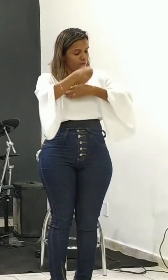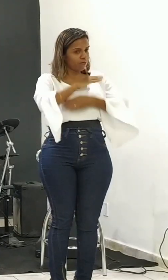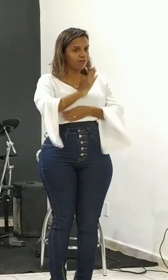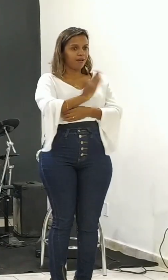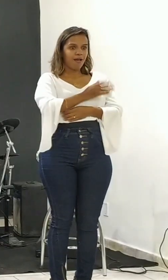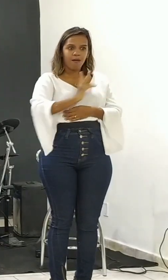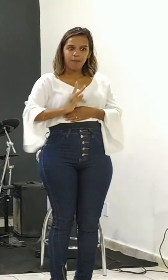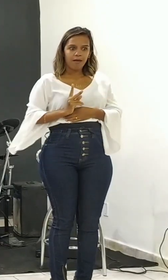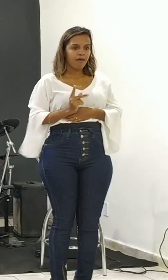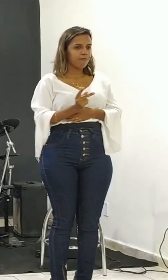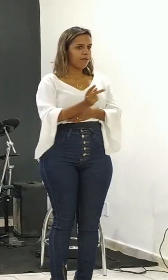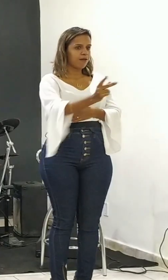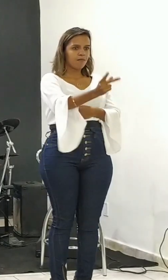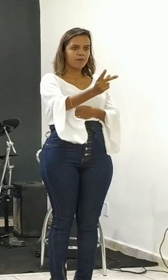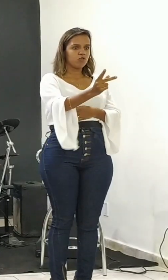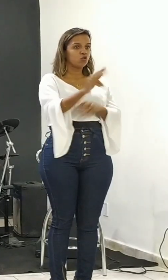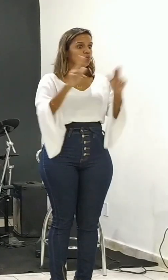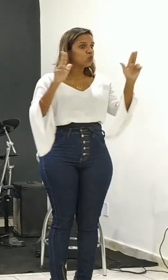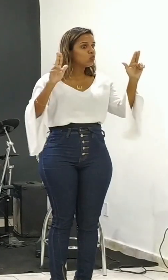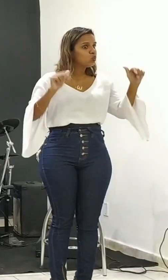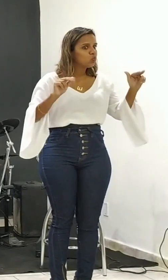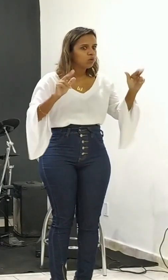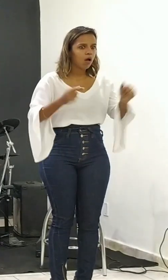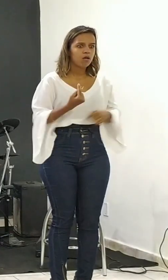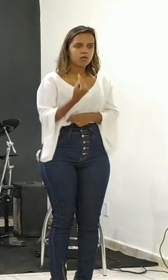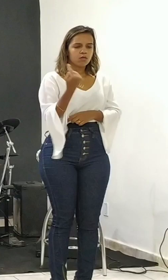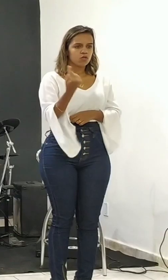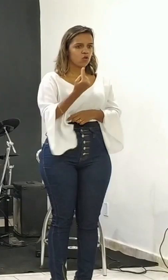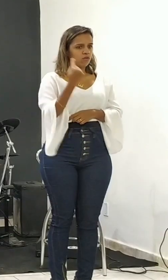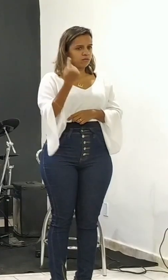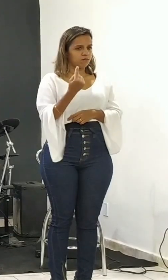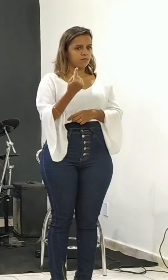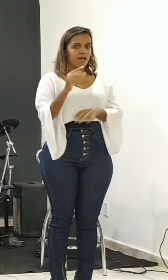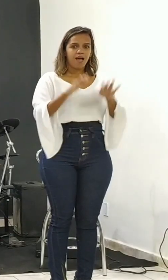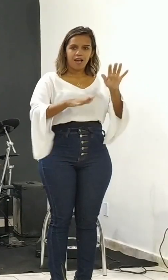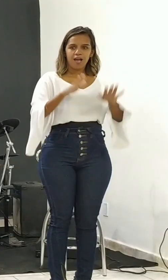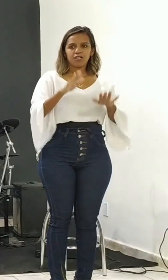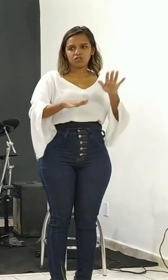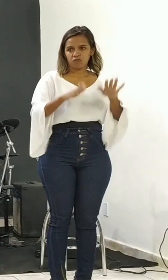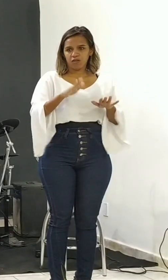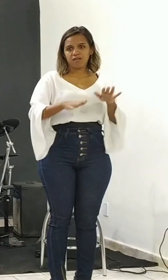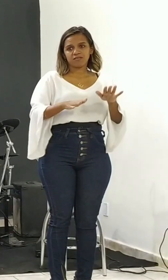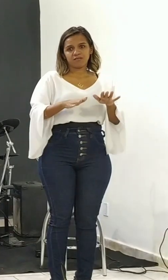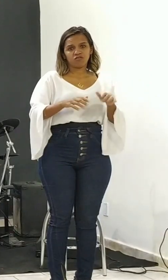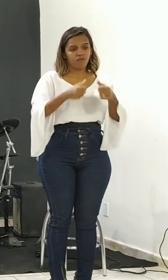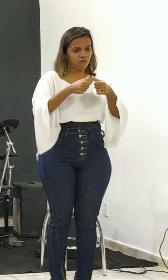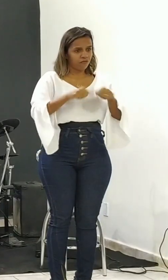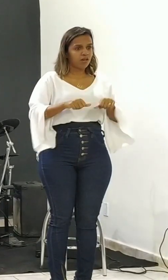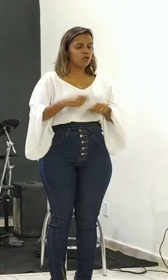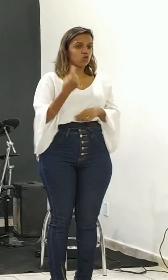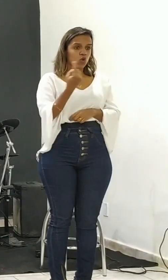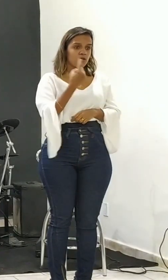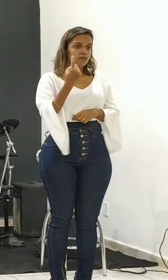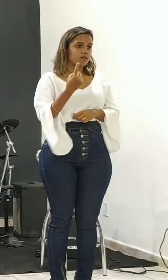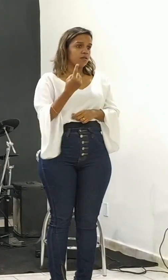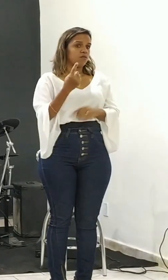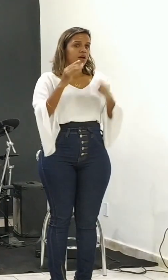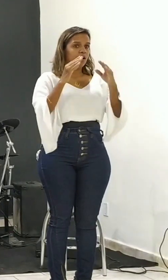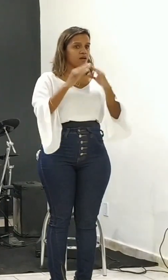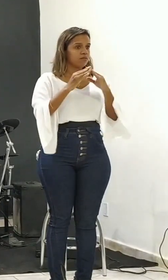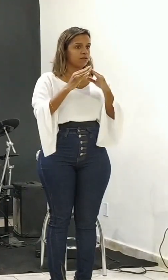Nunca mais você vai estar sozinho, mesmo morando sozinho, né, Maria? Nunca mais você vai estar